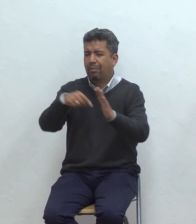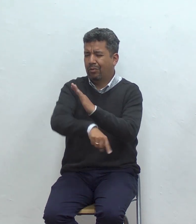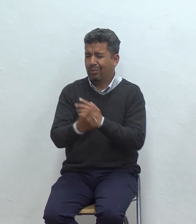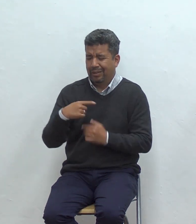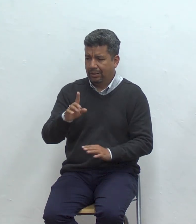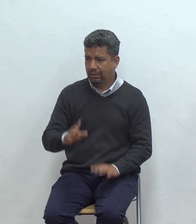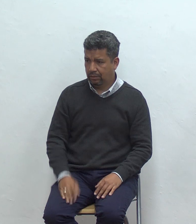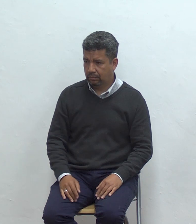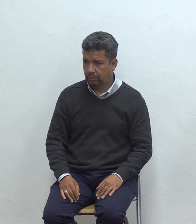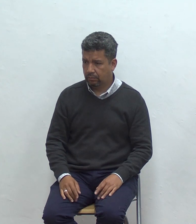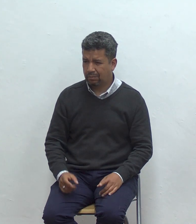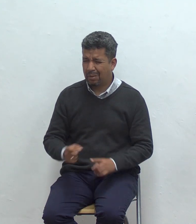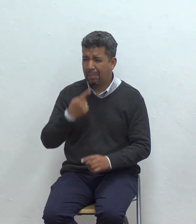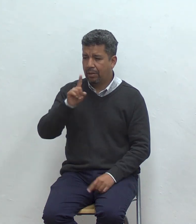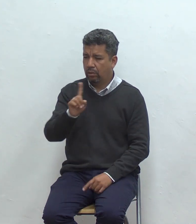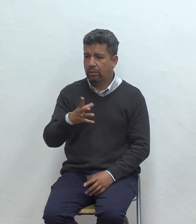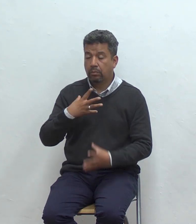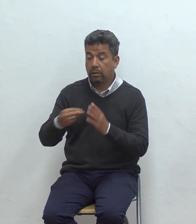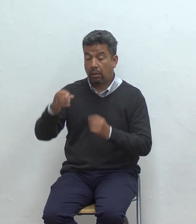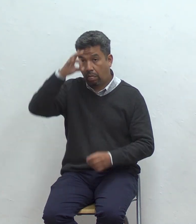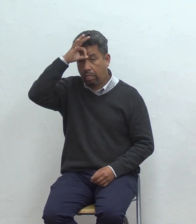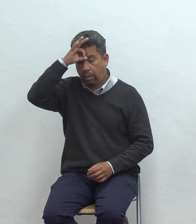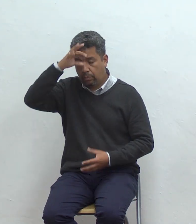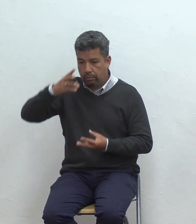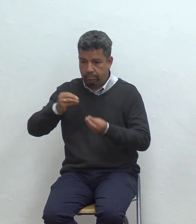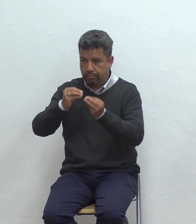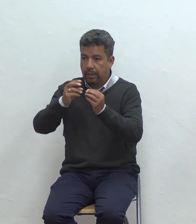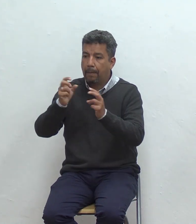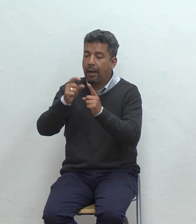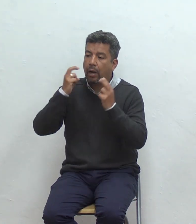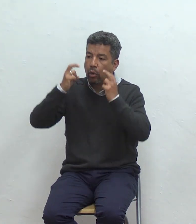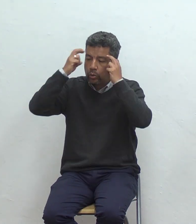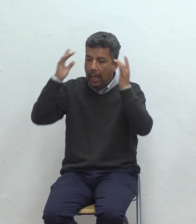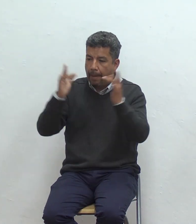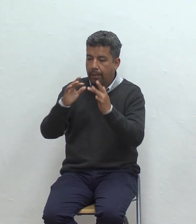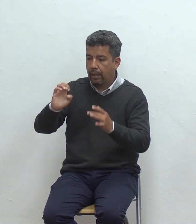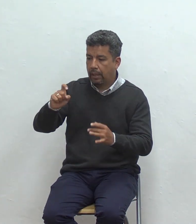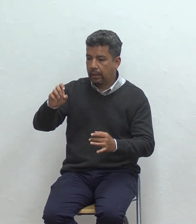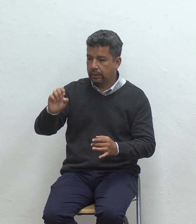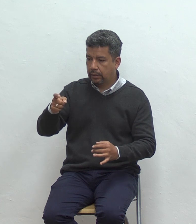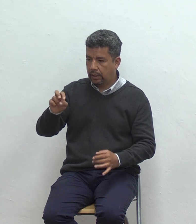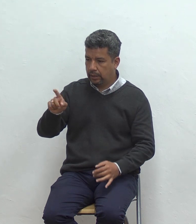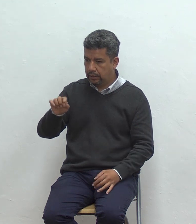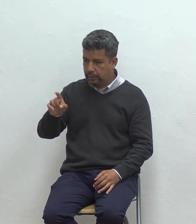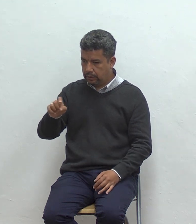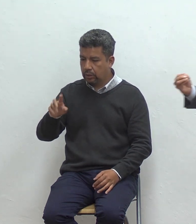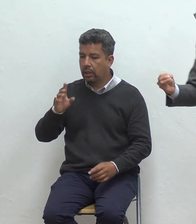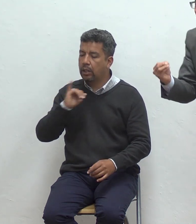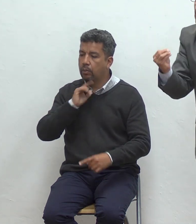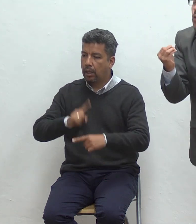Pero sepa, la palabra, salgamos todos un poquito de la ignorancia, la palabra conocer es exégesis en griego. Entonces,